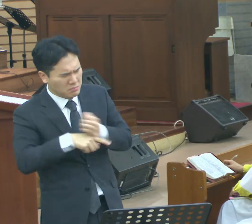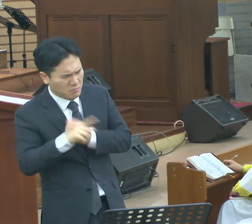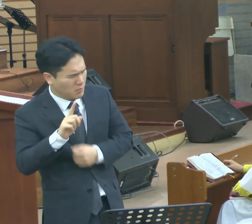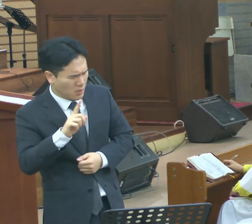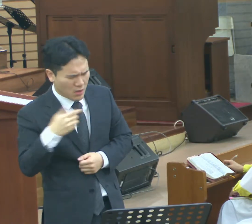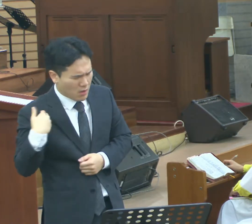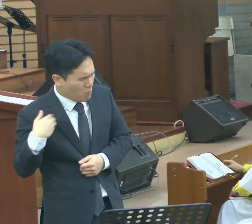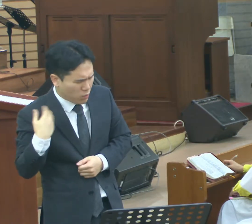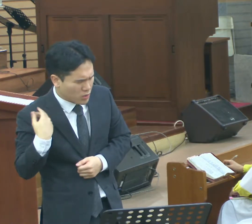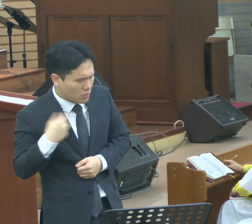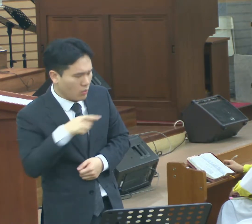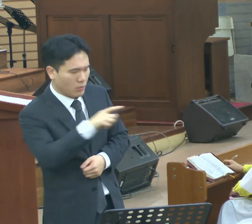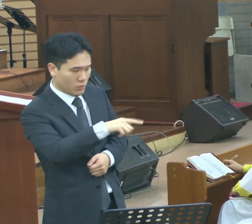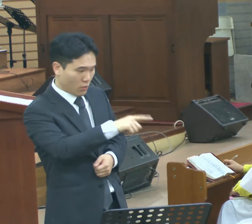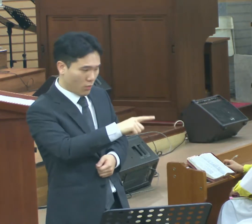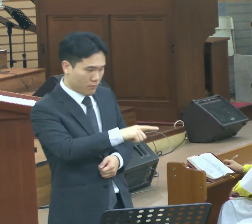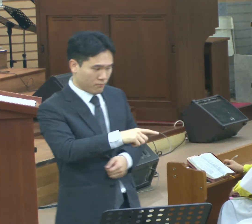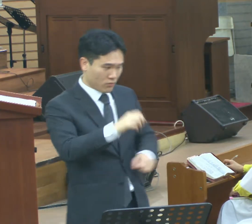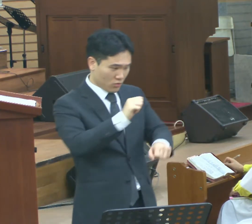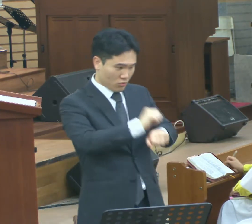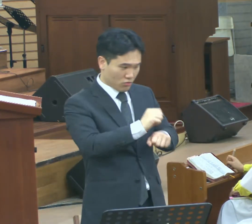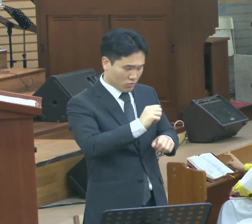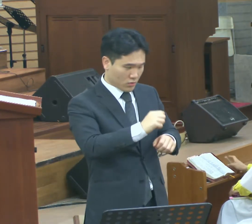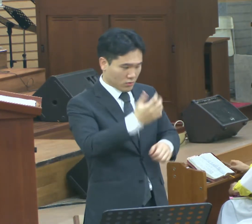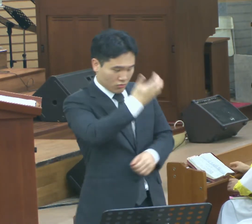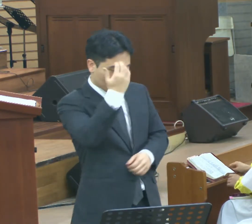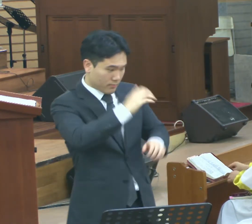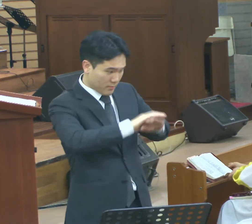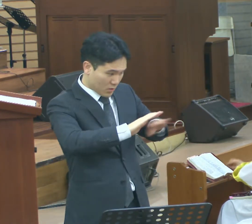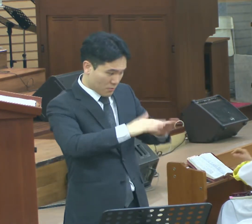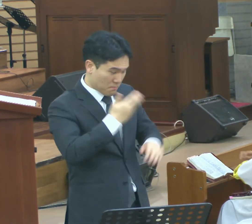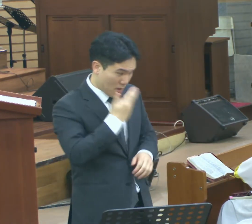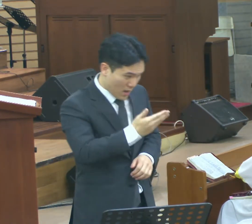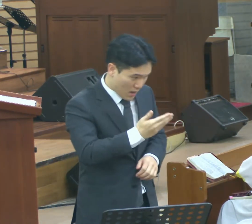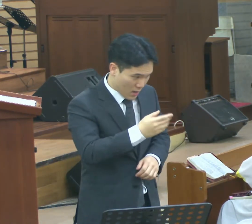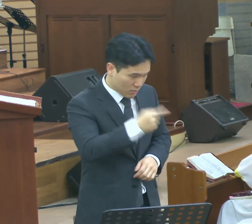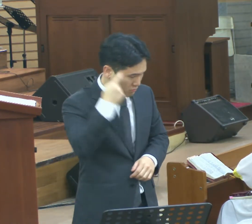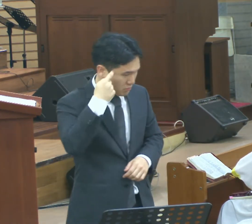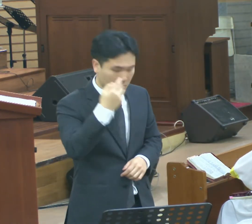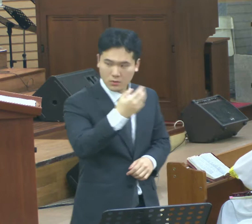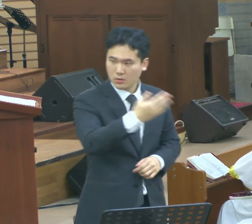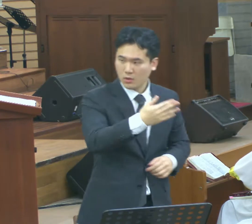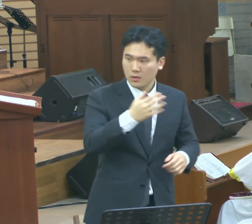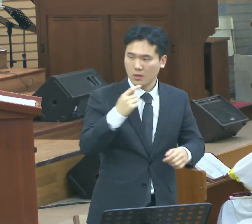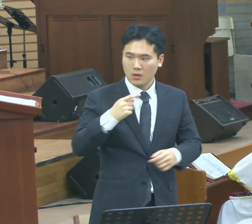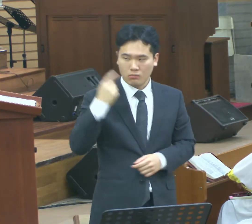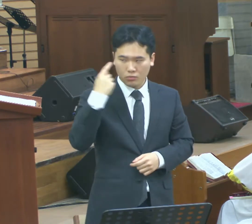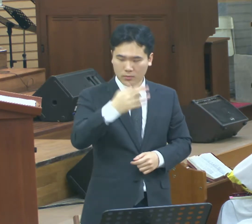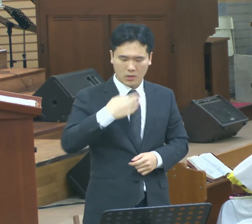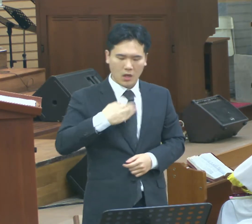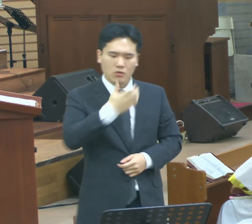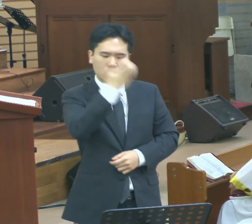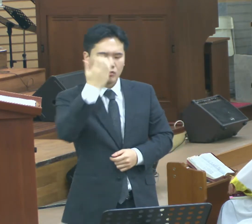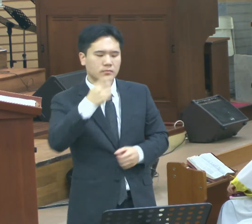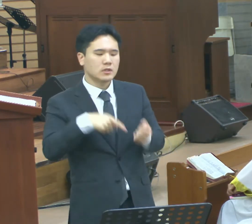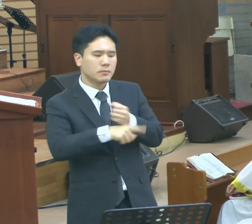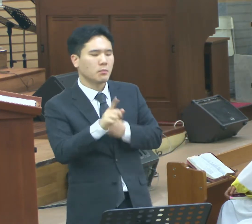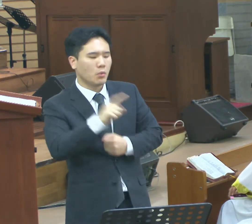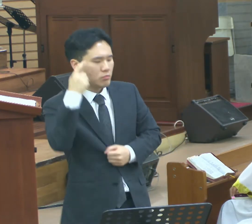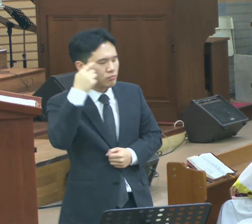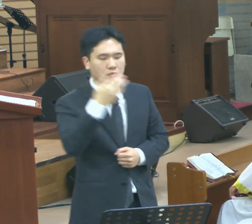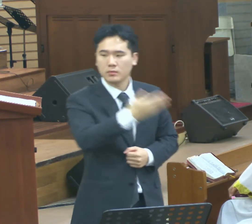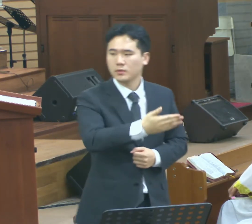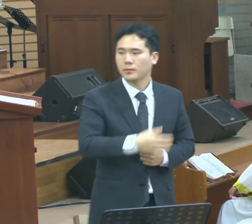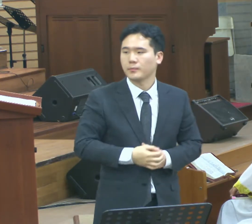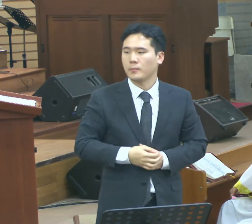하니까 느부갓네살 왕이 이런 말을 했어요. 다니엘서 2장 47절 앞에 보시고 읽어요. 시작. 너희 하나님은 참으로